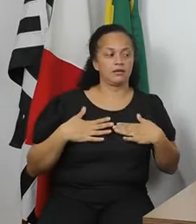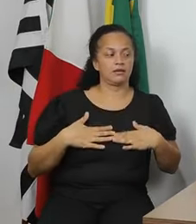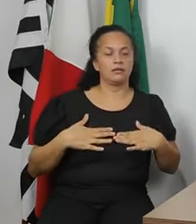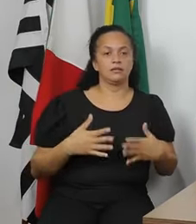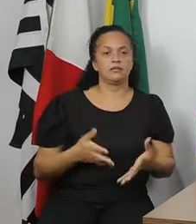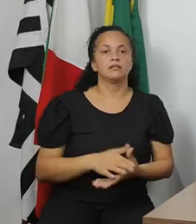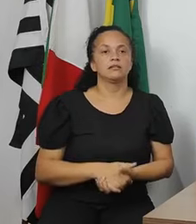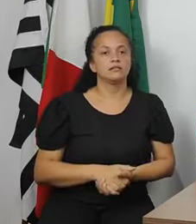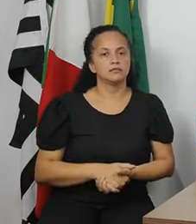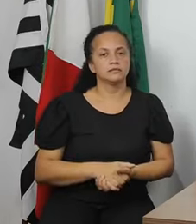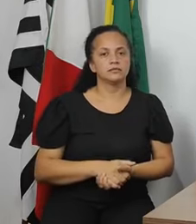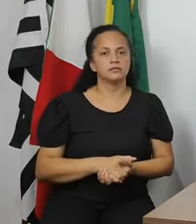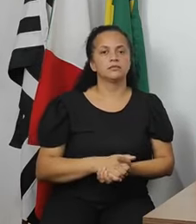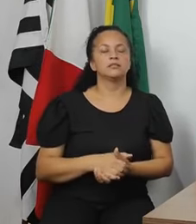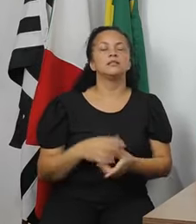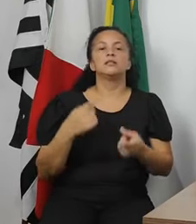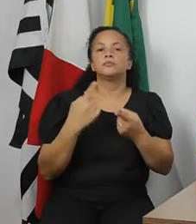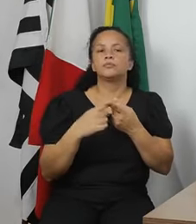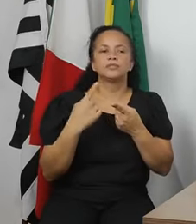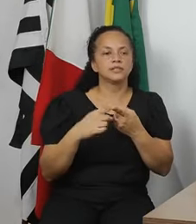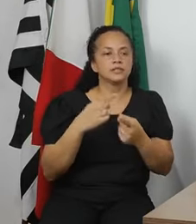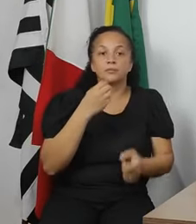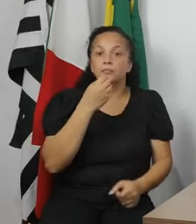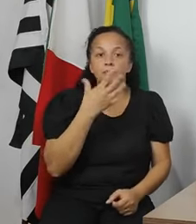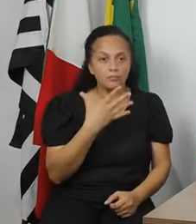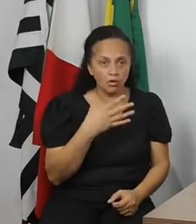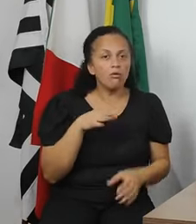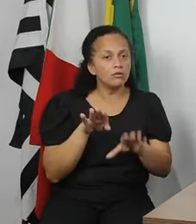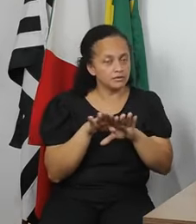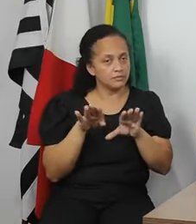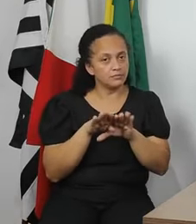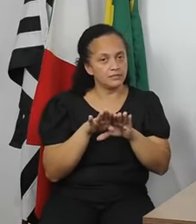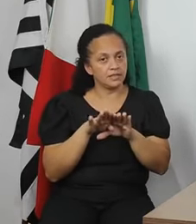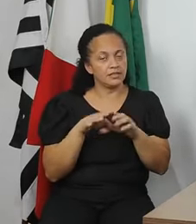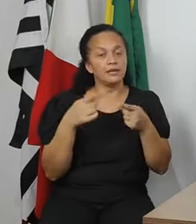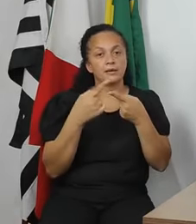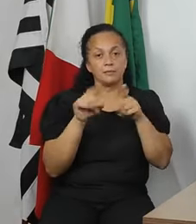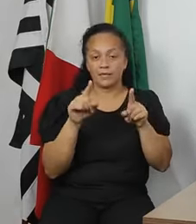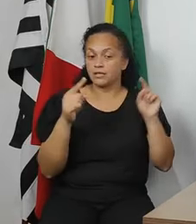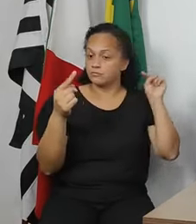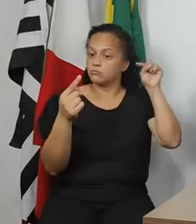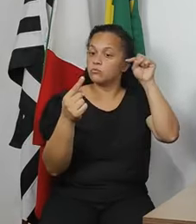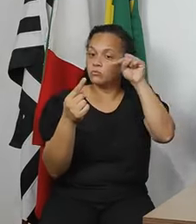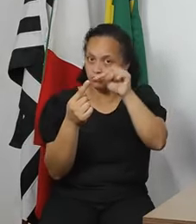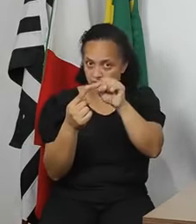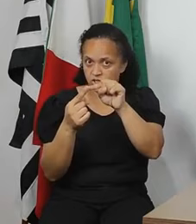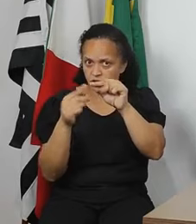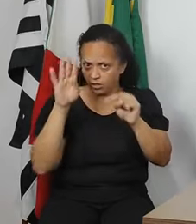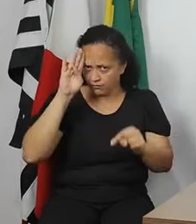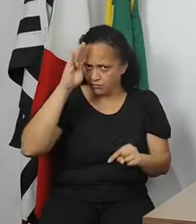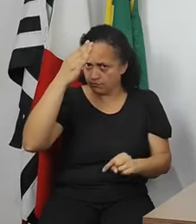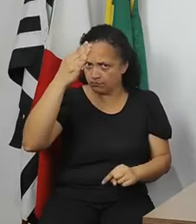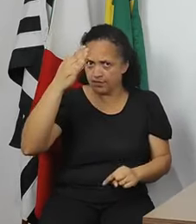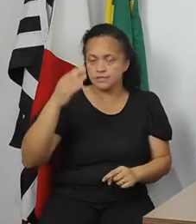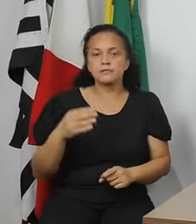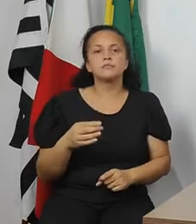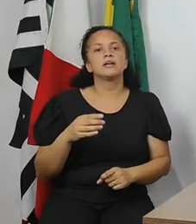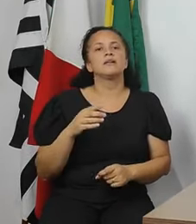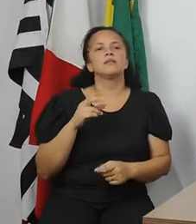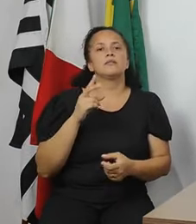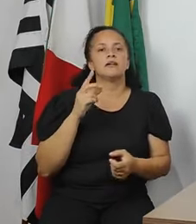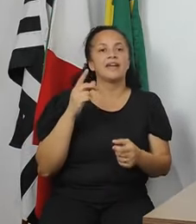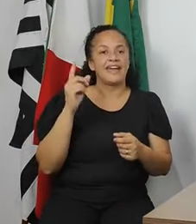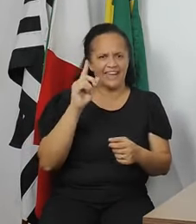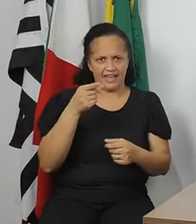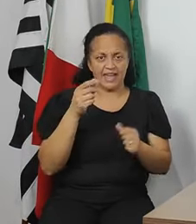corpo, né? Porque é uma consequência. Mas que o alvo principal e o objetivo principal esteja